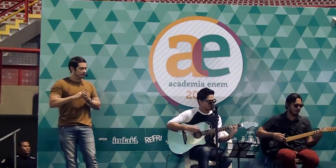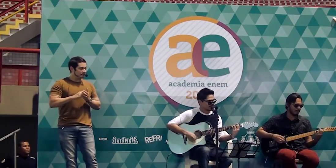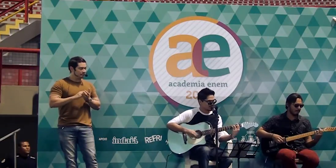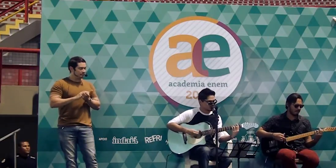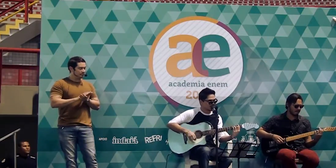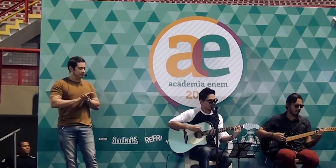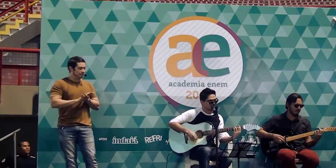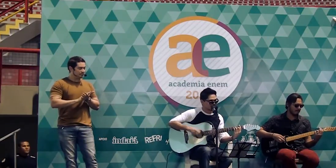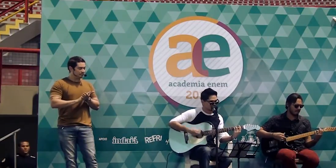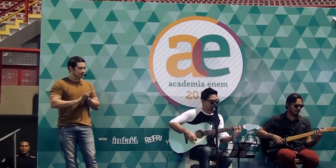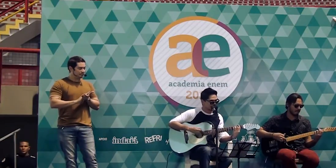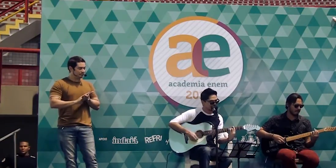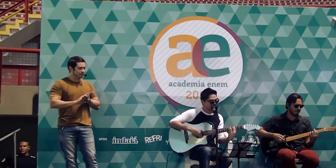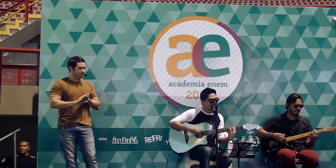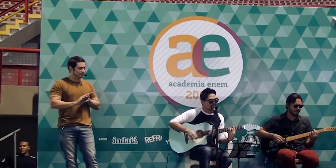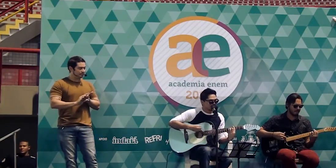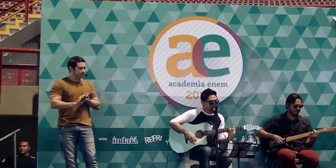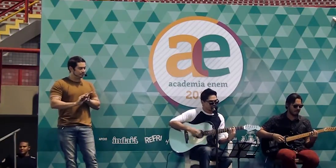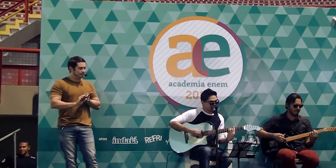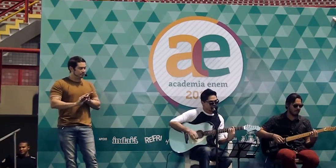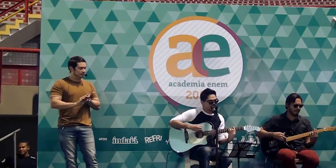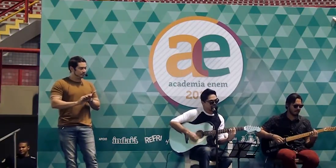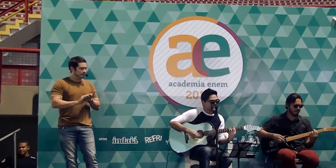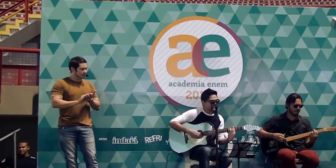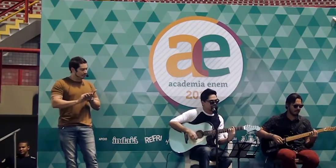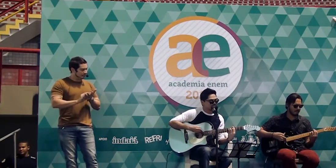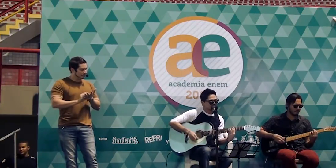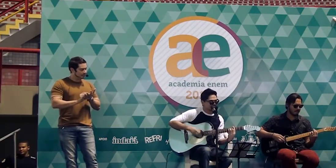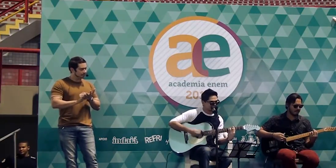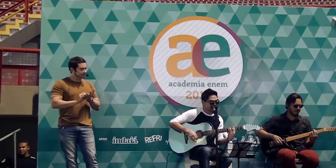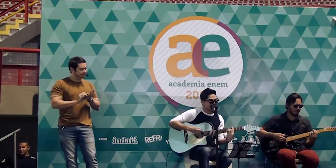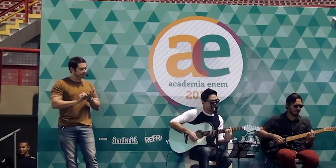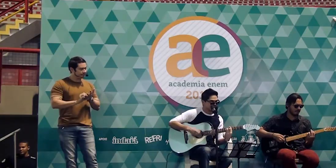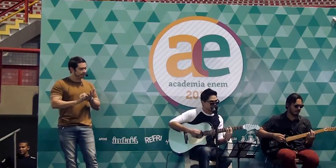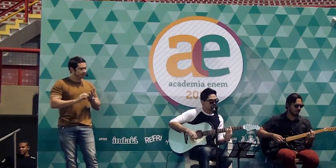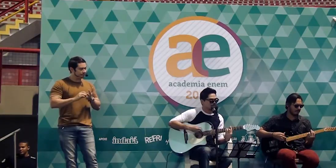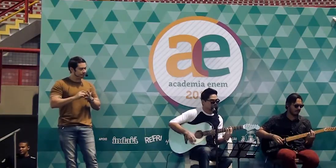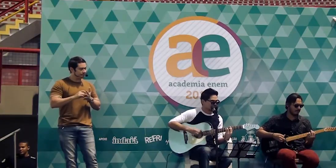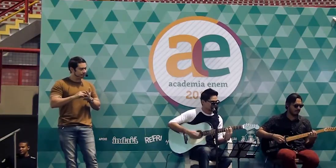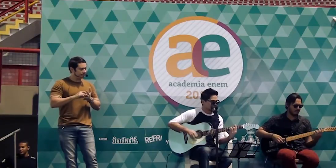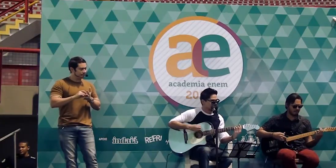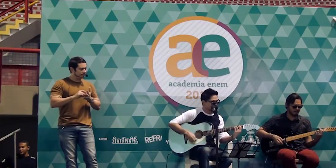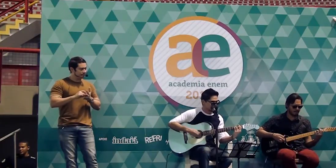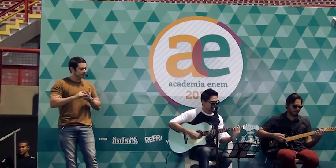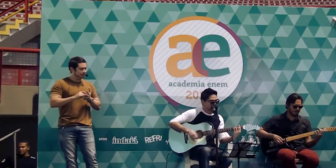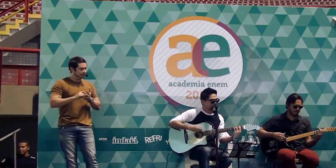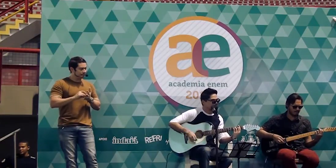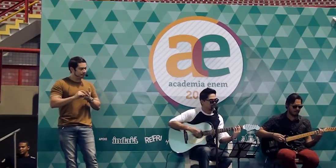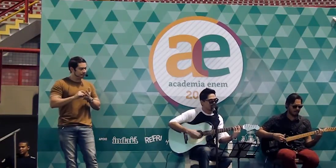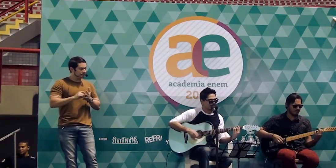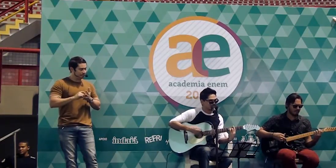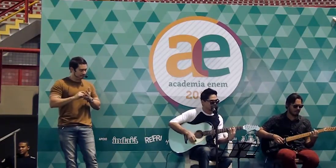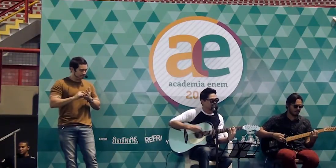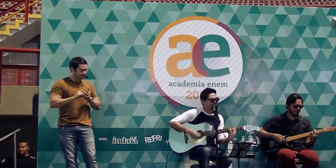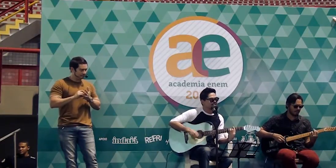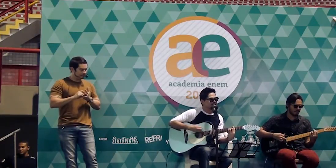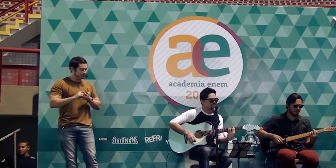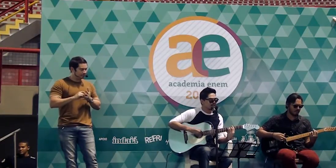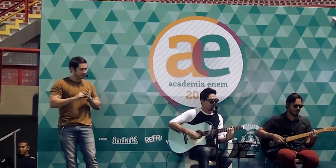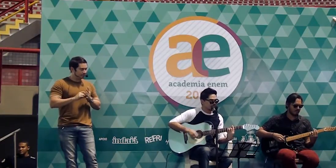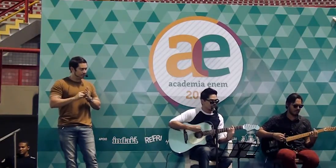o Santo Cristo começou a subir. Sentindo sangue na garganta, olhando as bandeirinhas e o povo